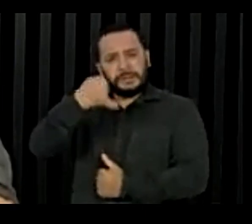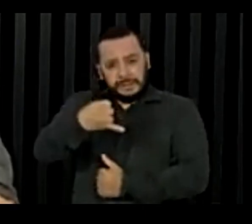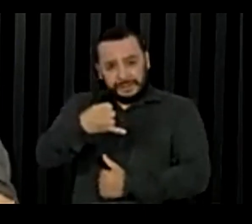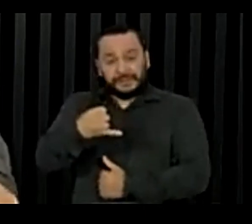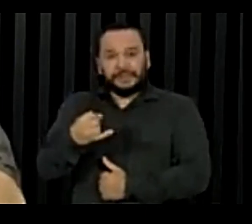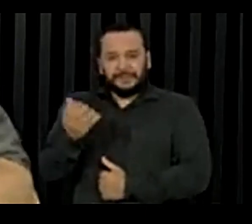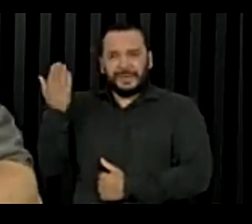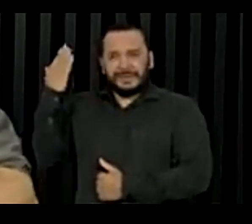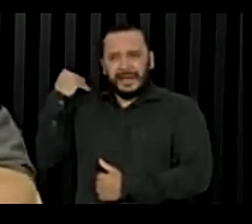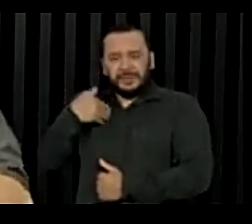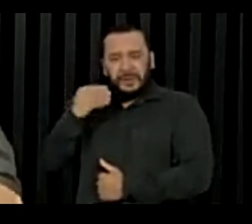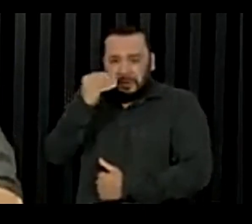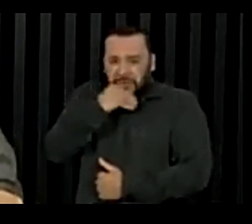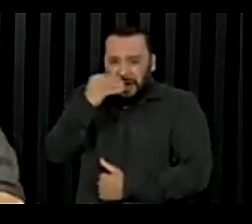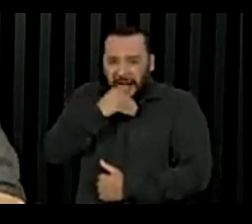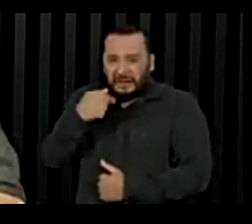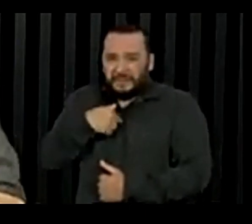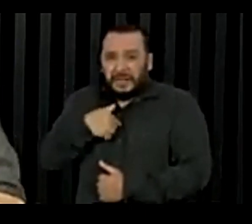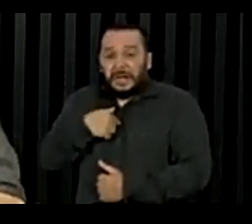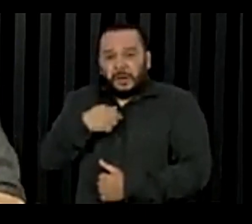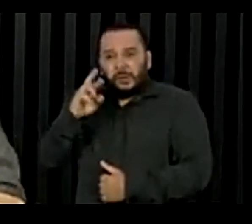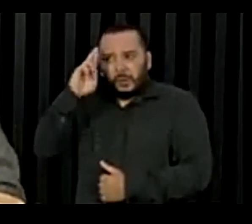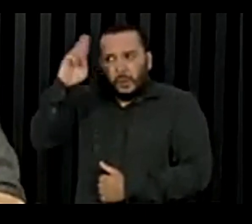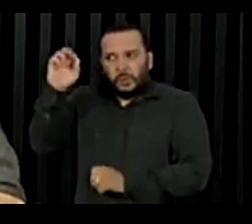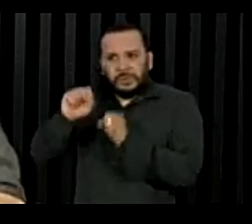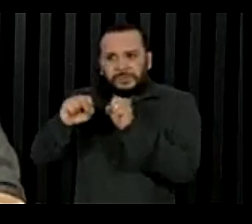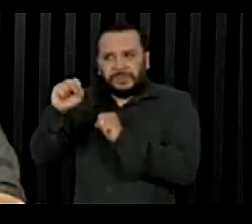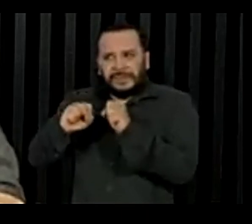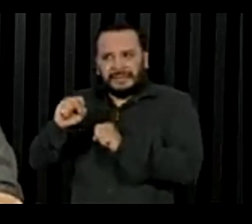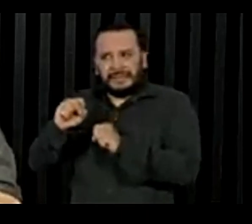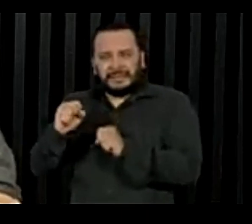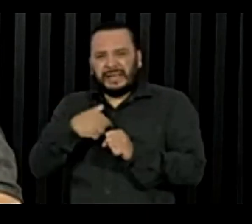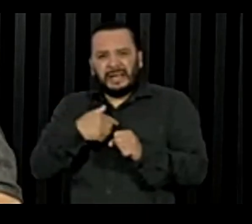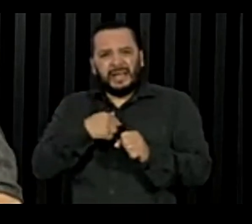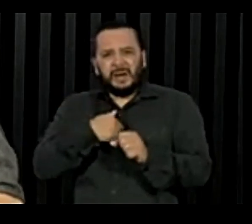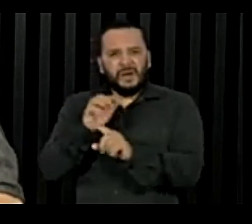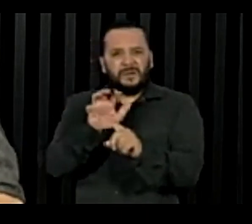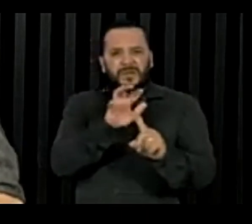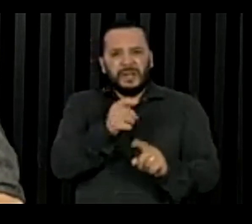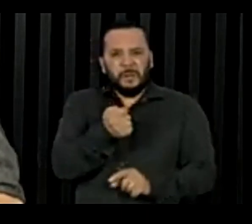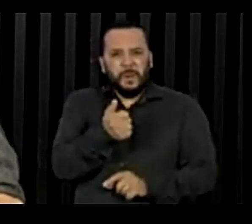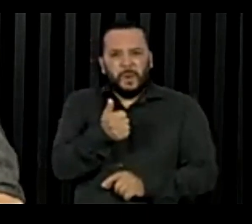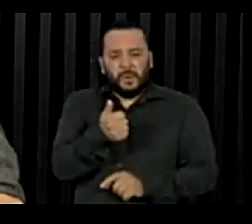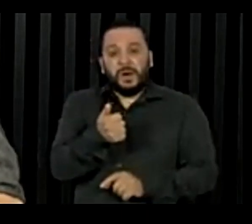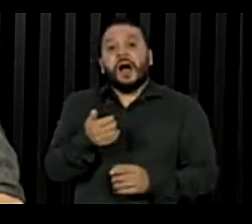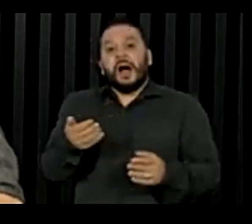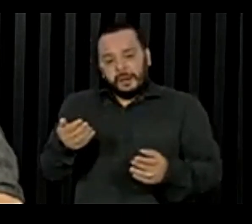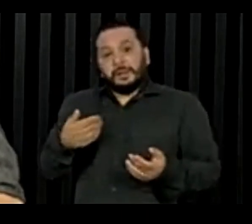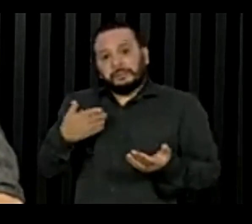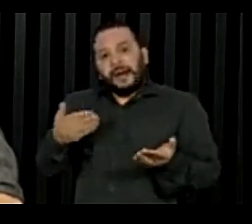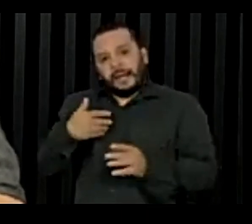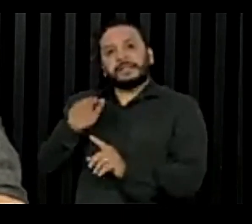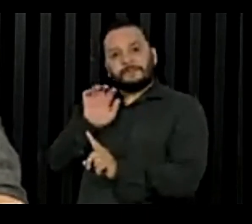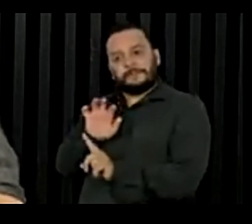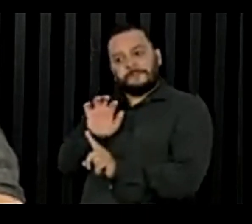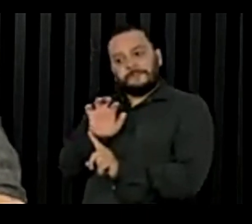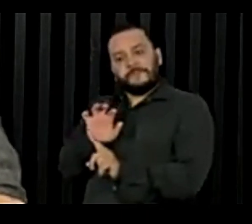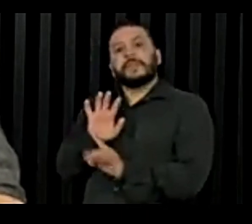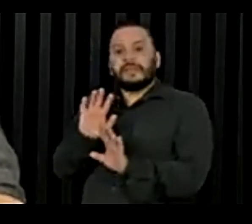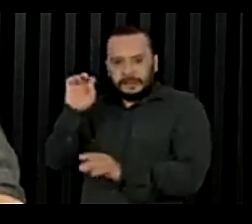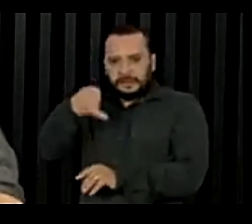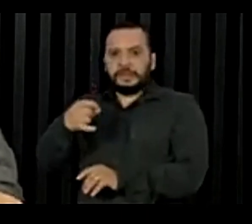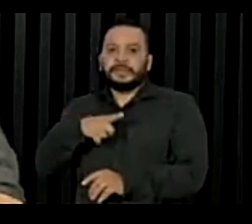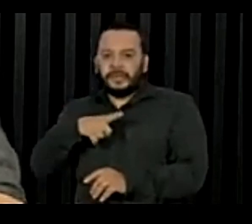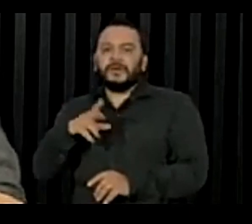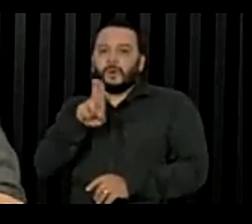hoje nas redes sociais, naquela época eu era muito mais empresário do que influenciador, sem dúvida ela existiu. e, sem dúvida, ela foi utilizada da maneira errada,